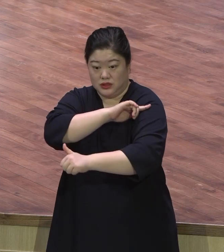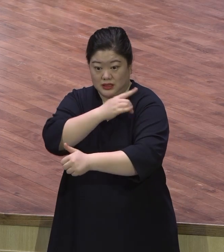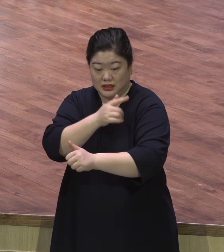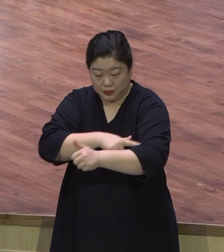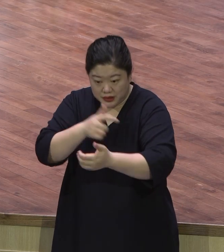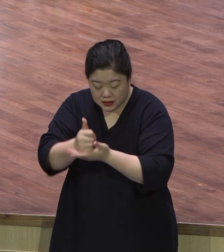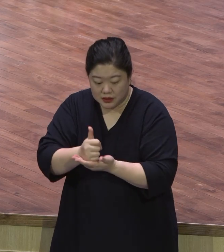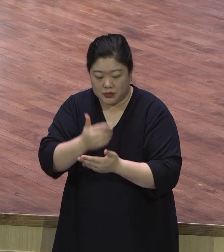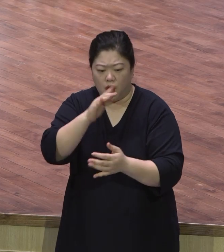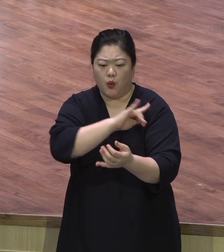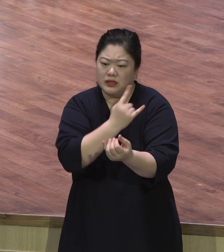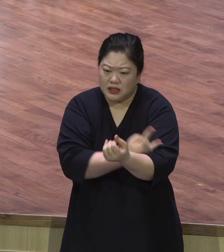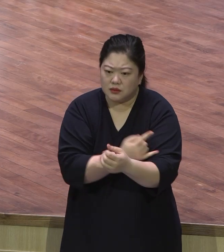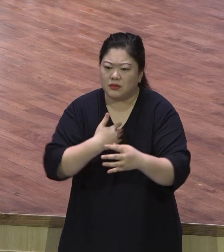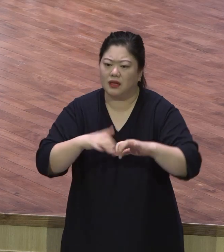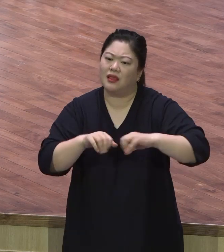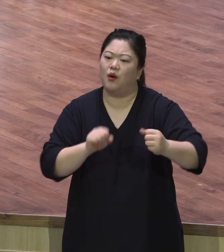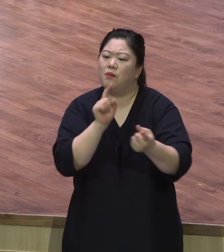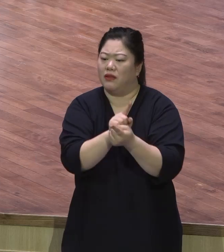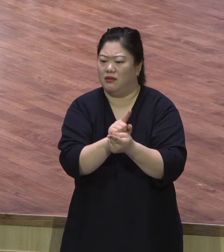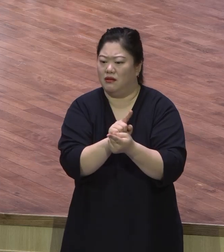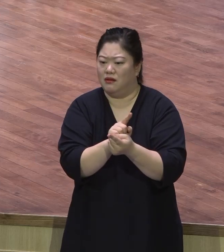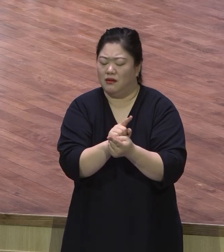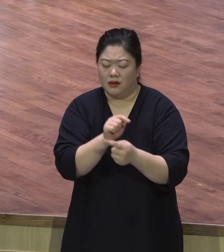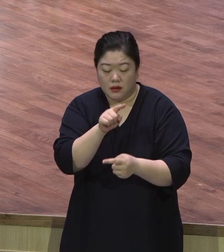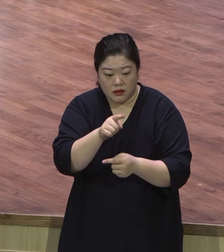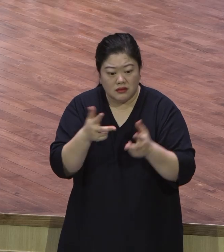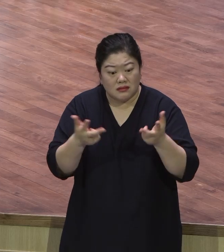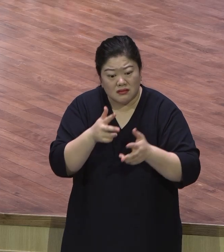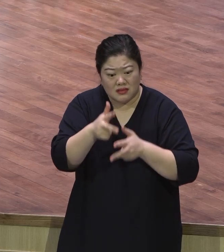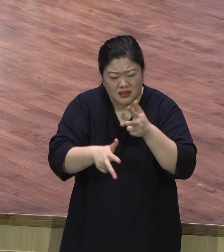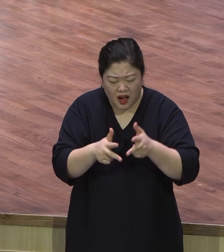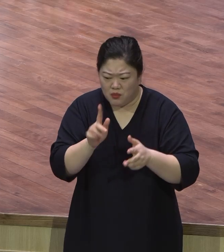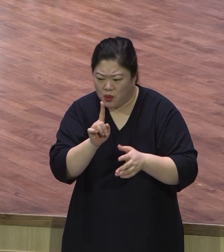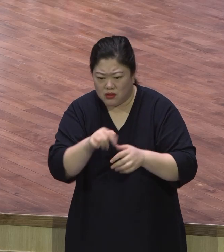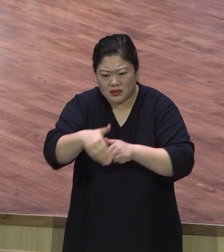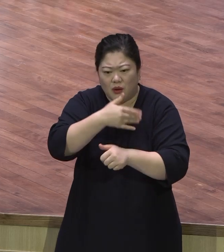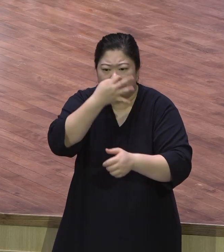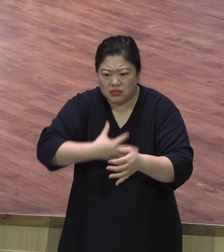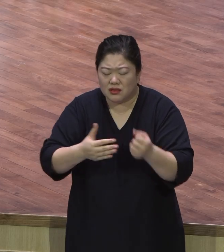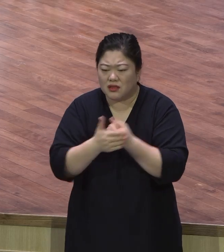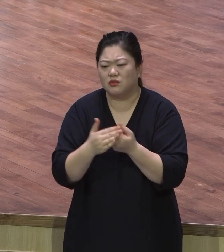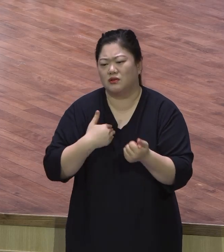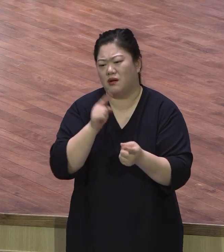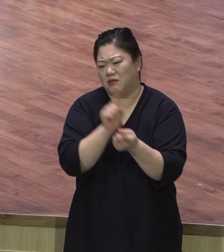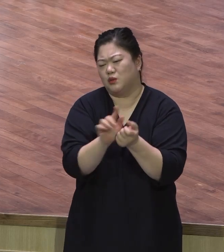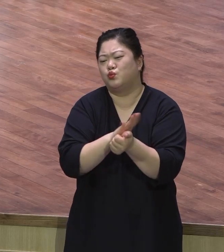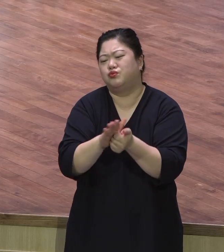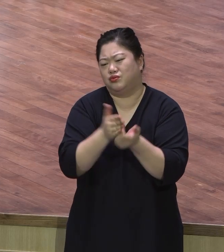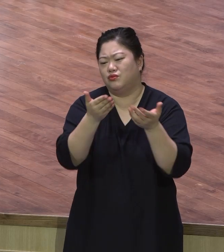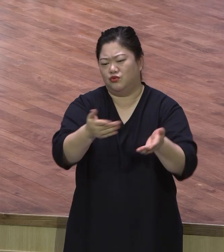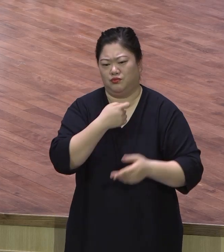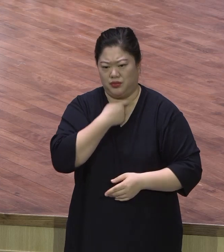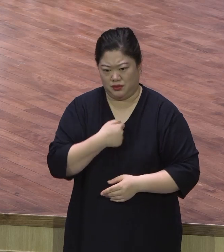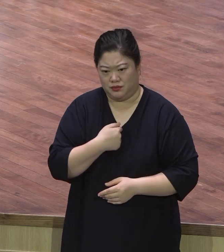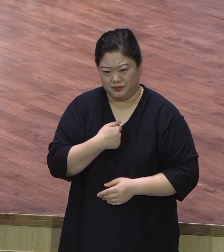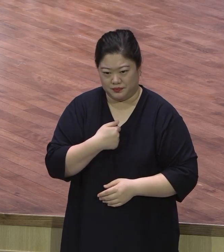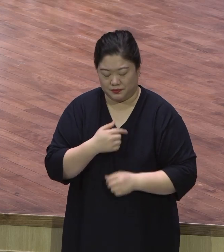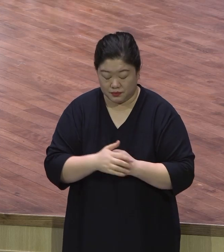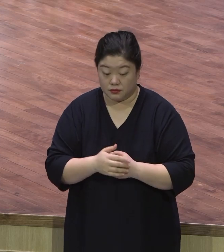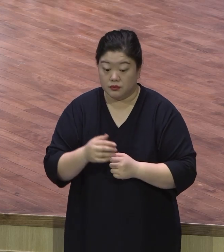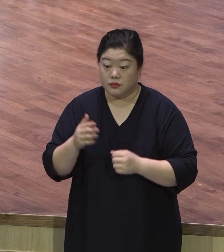주에 내가 좀 위로하려고 그러죠. 지금 시대에 위로할 해야 될 위로할 수밖에 없는 지금 상황이 다 어렵게 있단 말이에요.